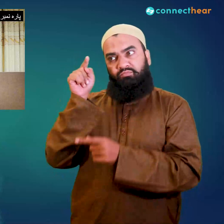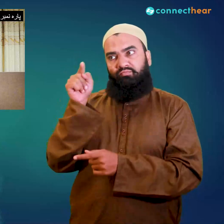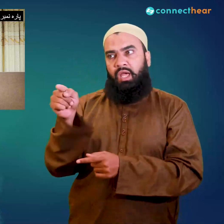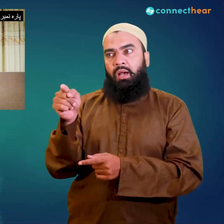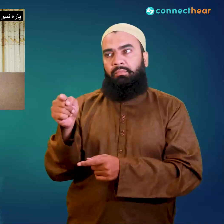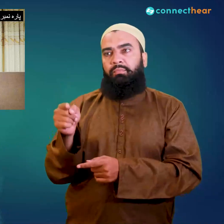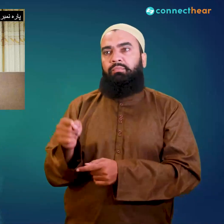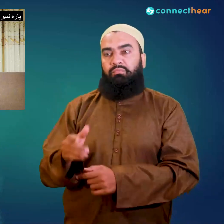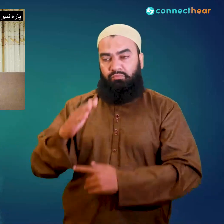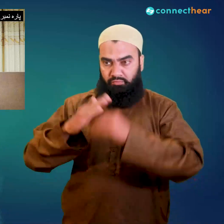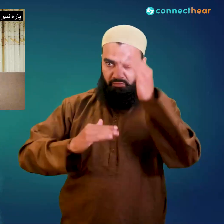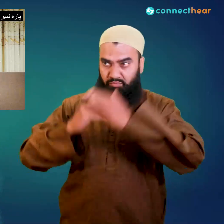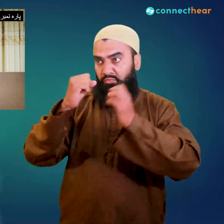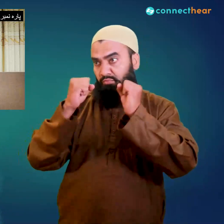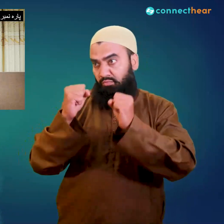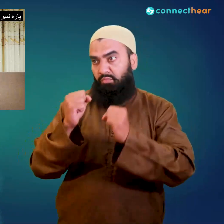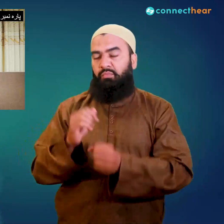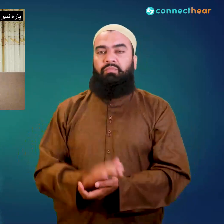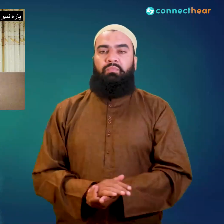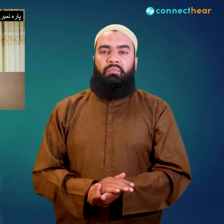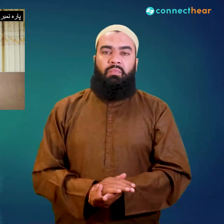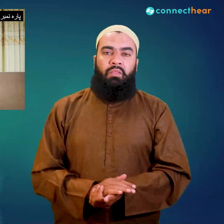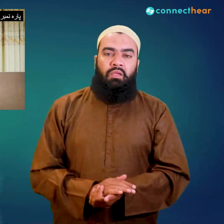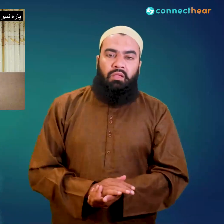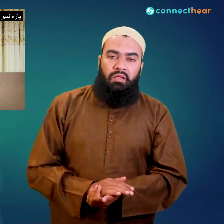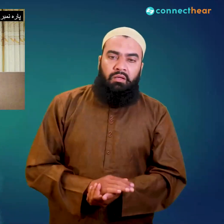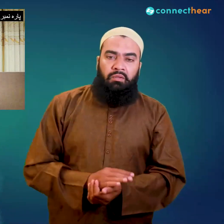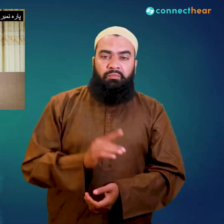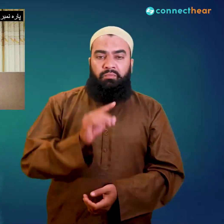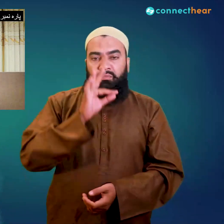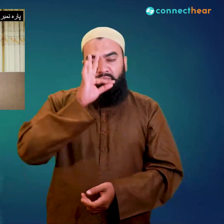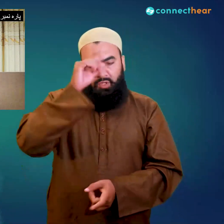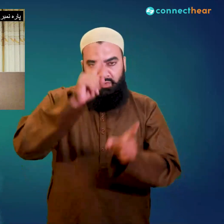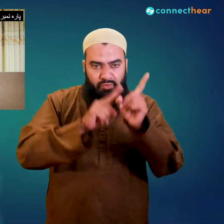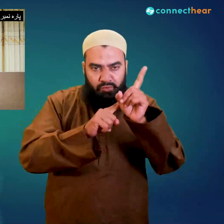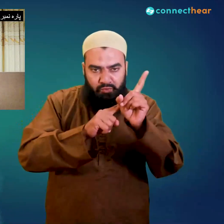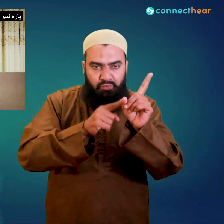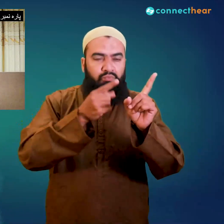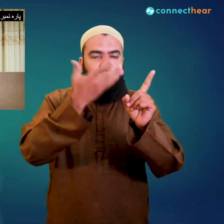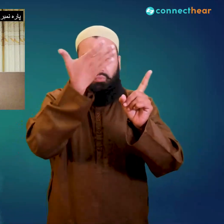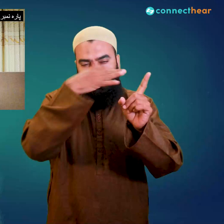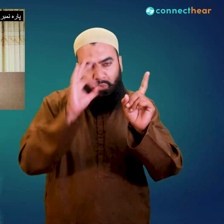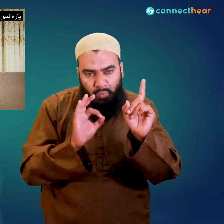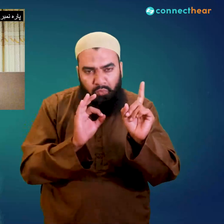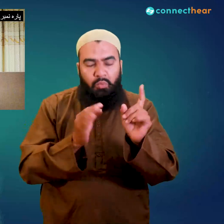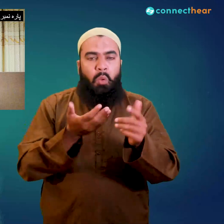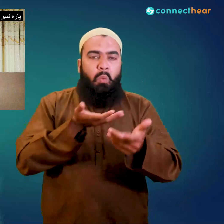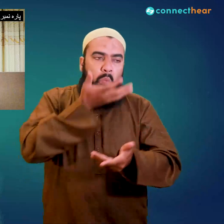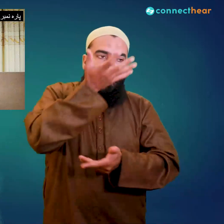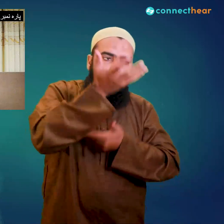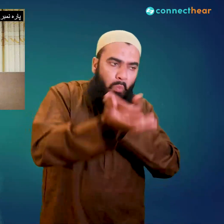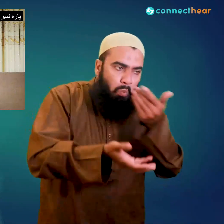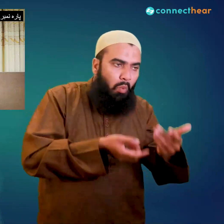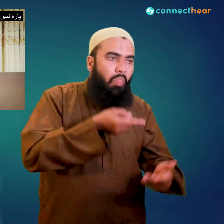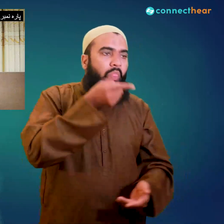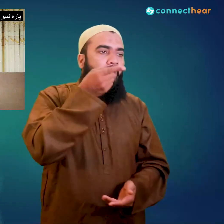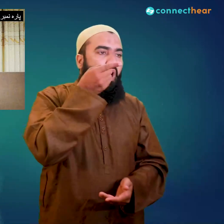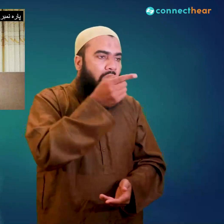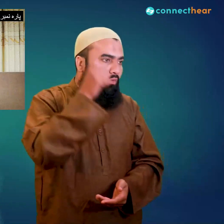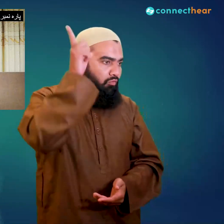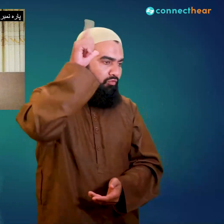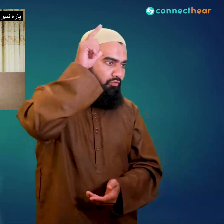قال جعلنی علی خزائن الارض، کہ آپ یہ انصرام قحط سے بچنے